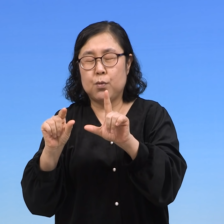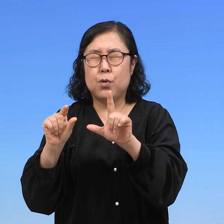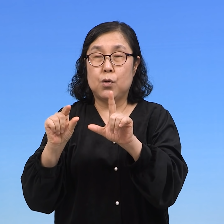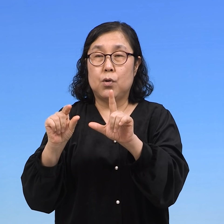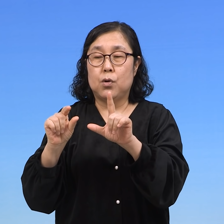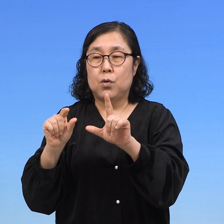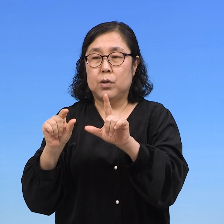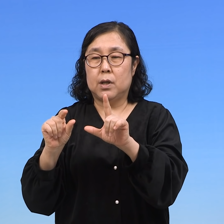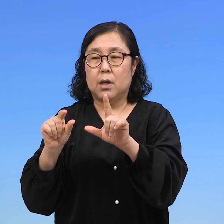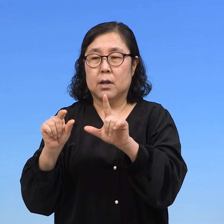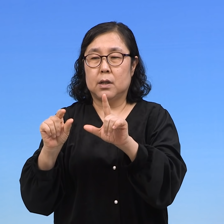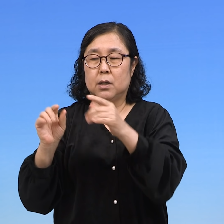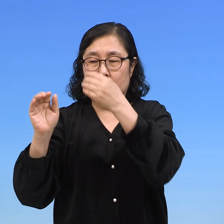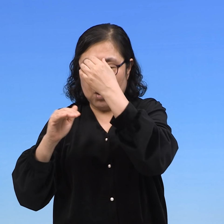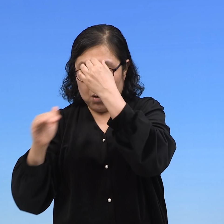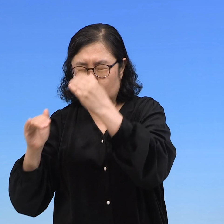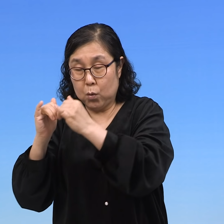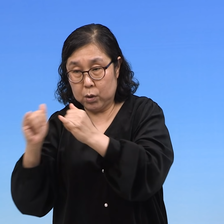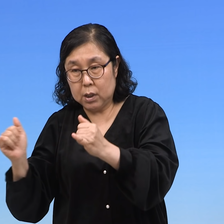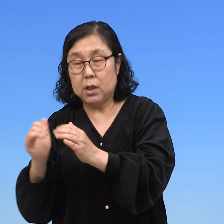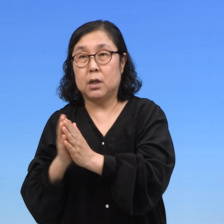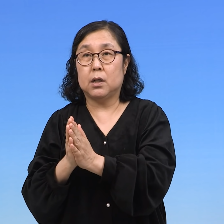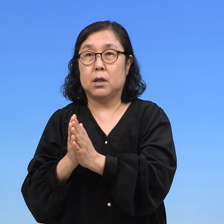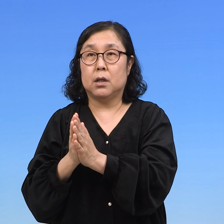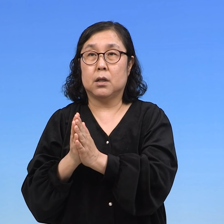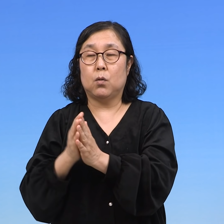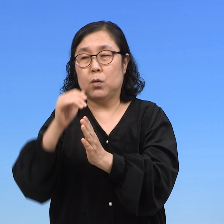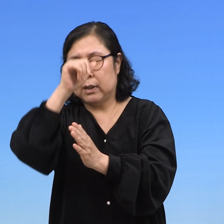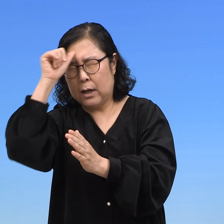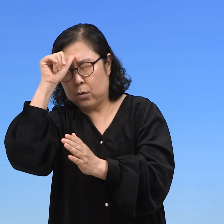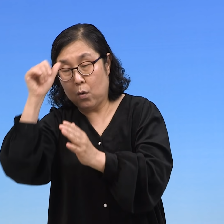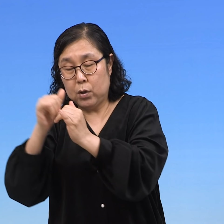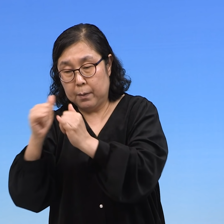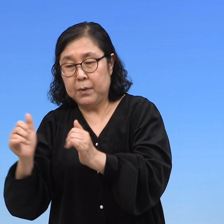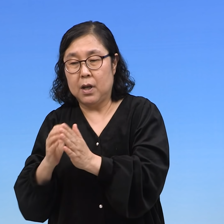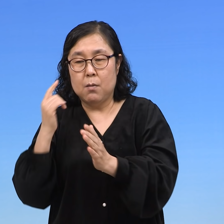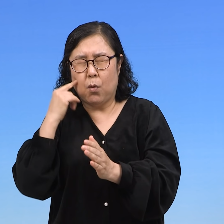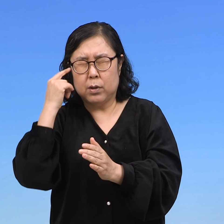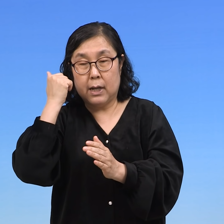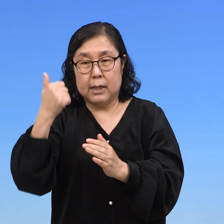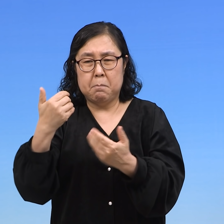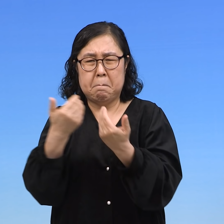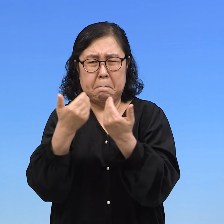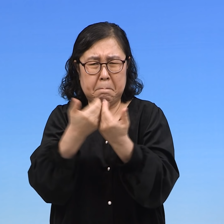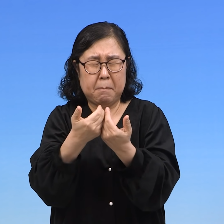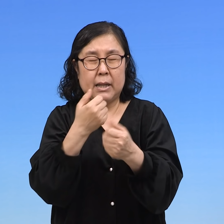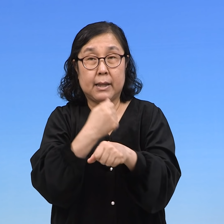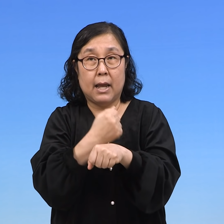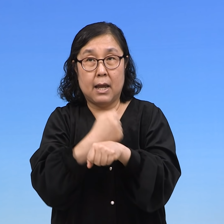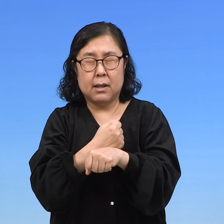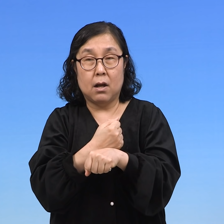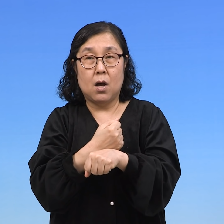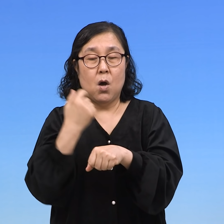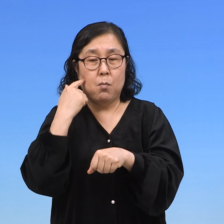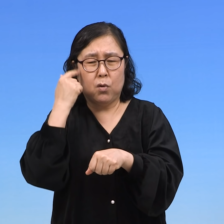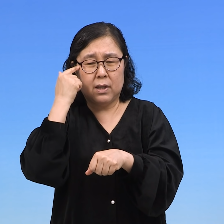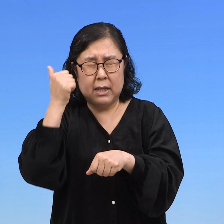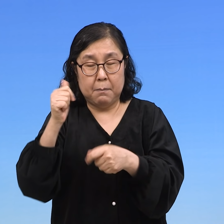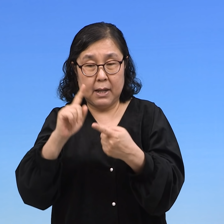일부 성도님들이 목사님을 이제 자꾸 반대를 하고 그래서 목사님에 대한 안 좋은 소문이 막 성도님들 사이에 자꾸